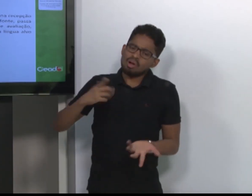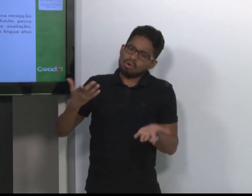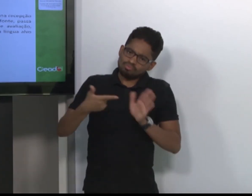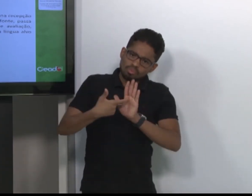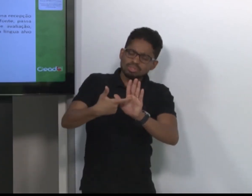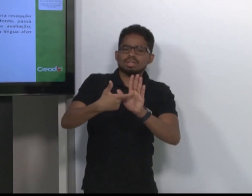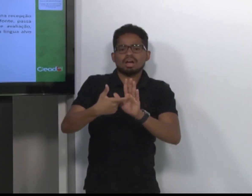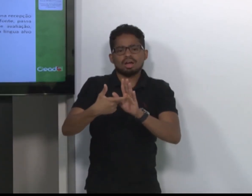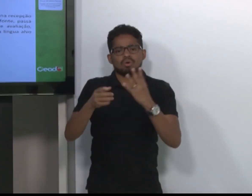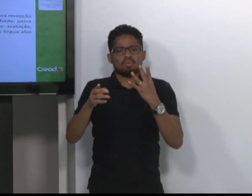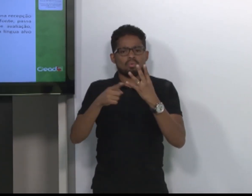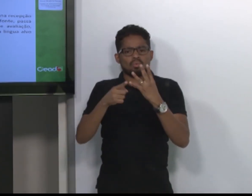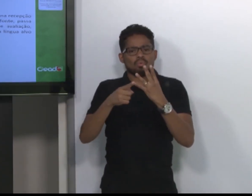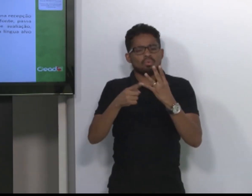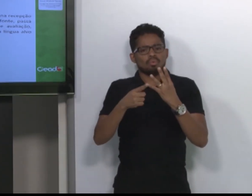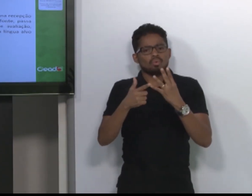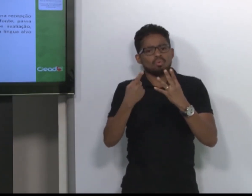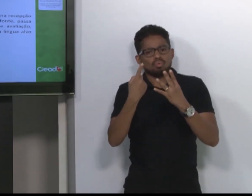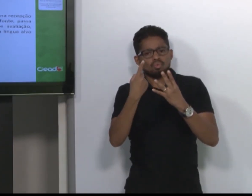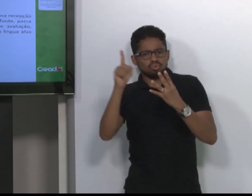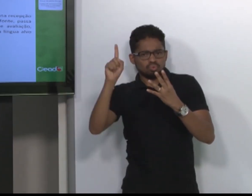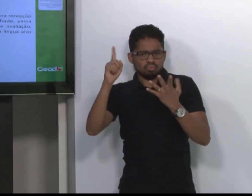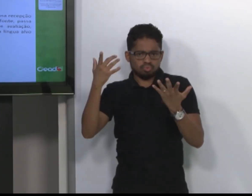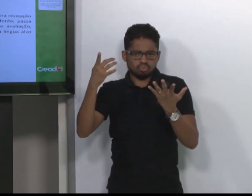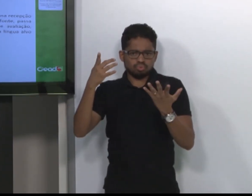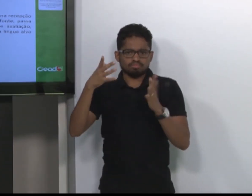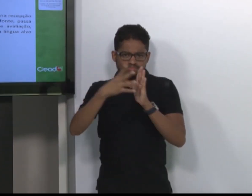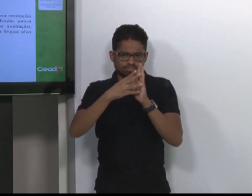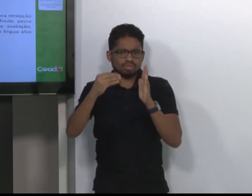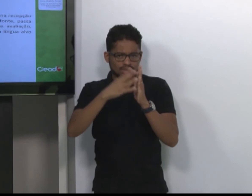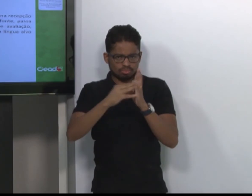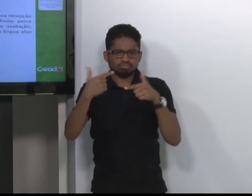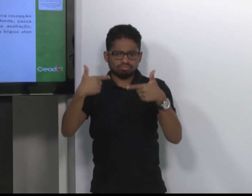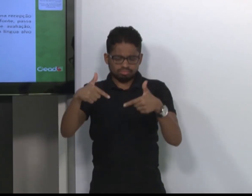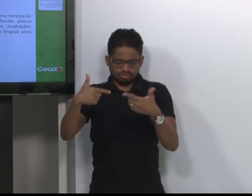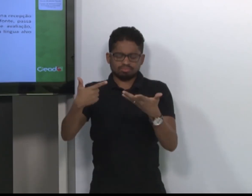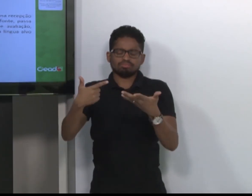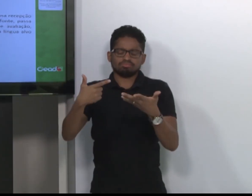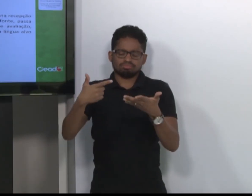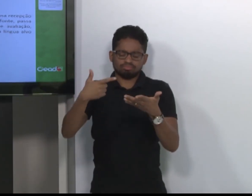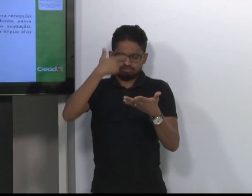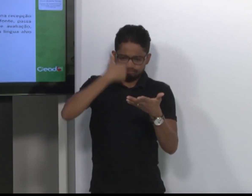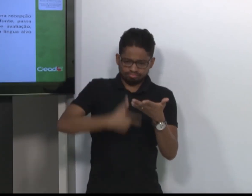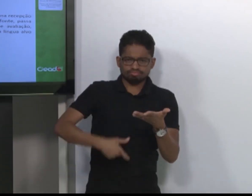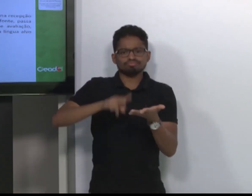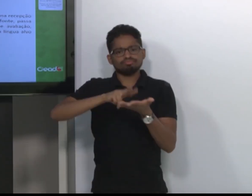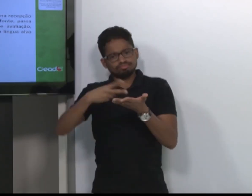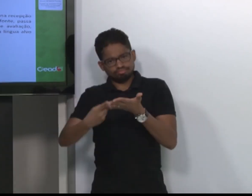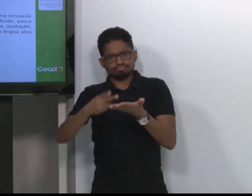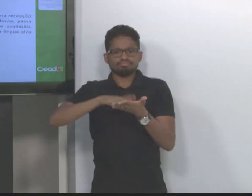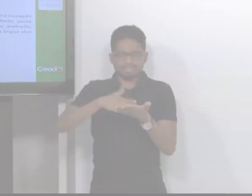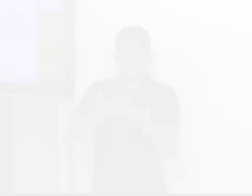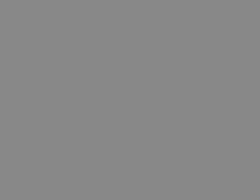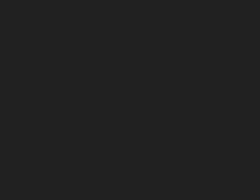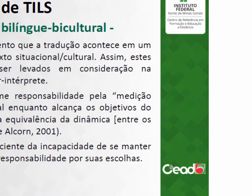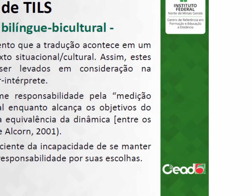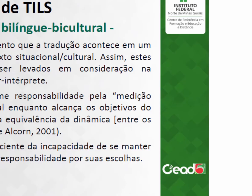do tradutor-intérprete. Vamos mostrar agora o quarto e último modelo de atuação do tradutor-intérprete.